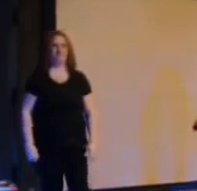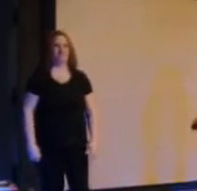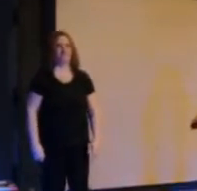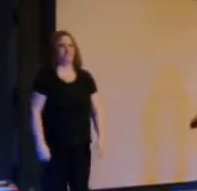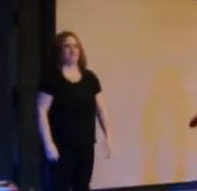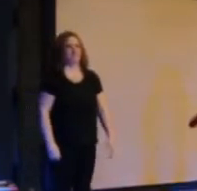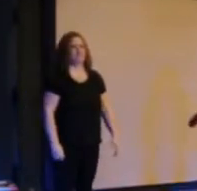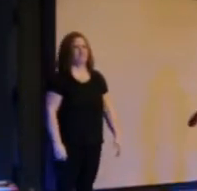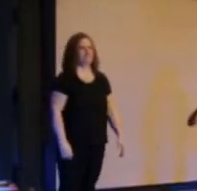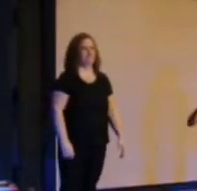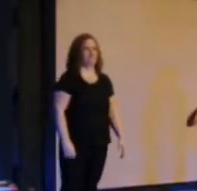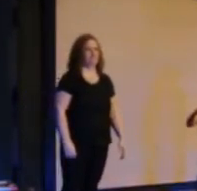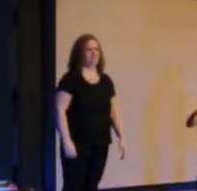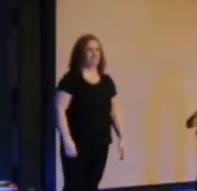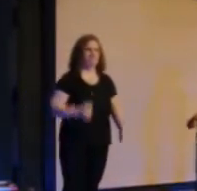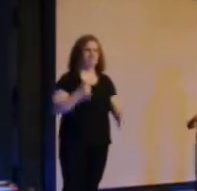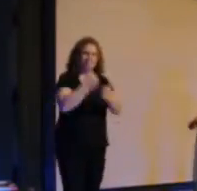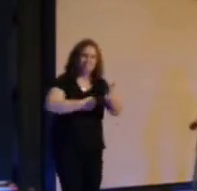Ya no tiene miedo a luchar.